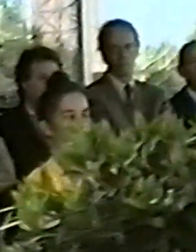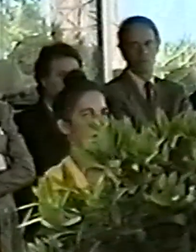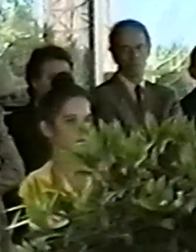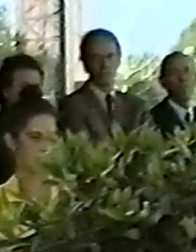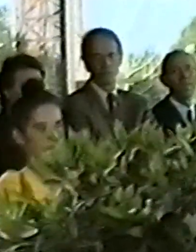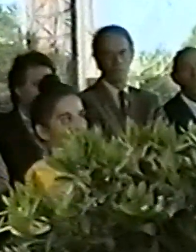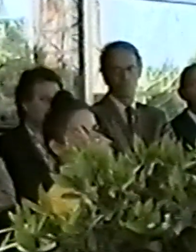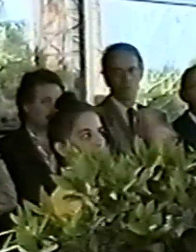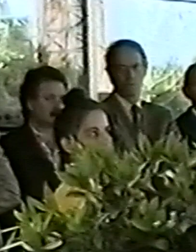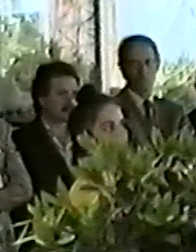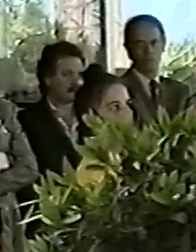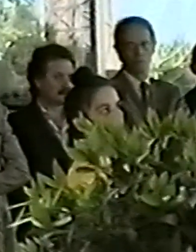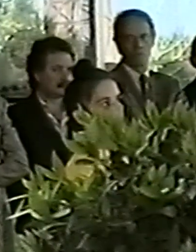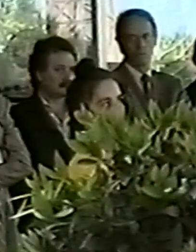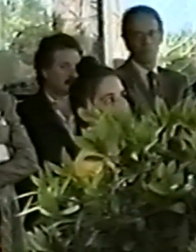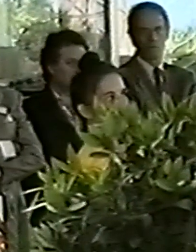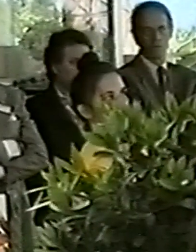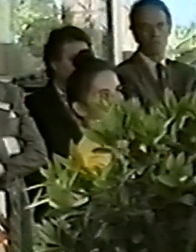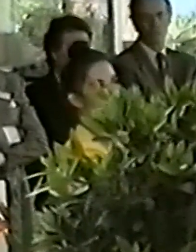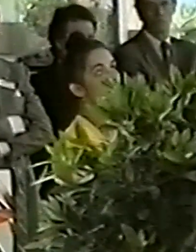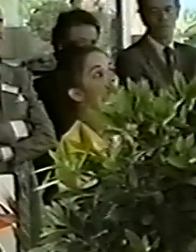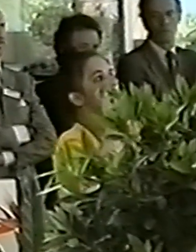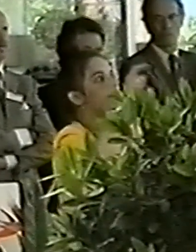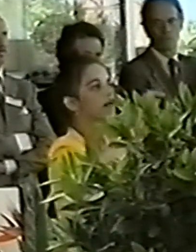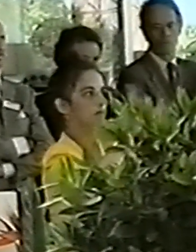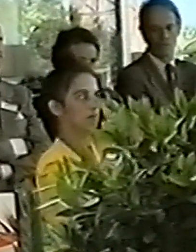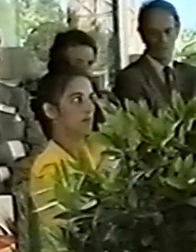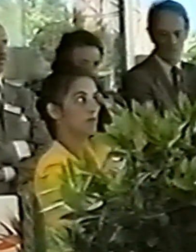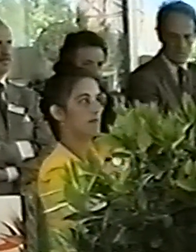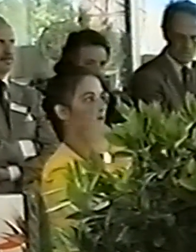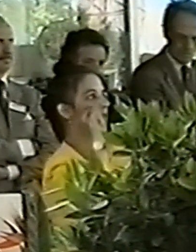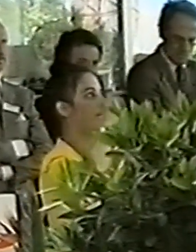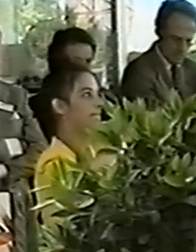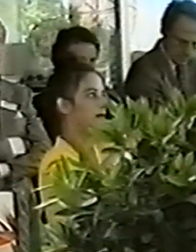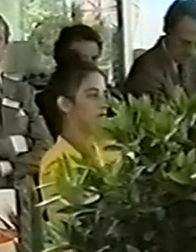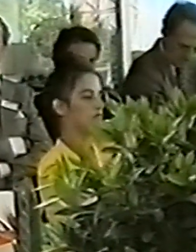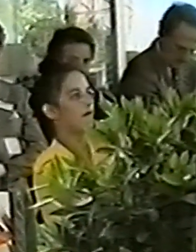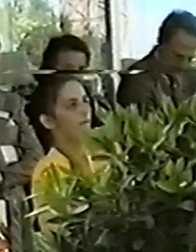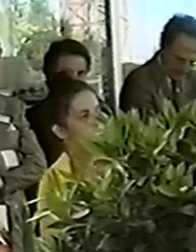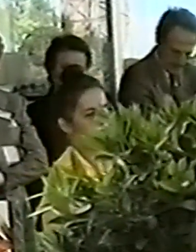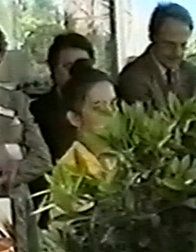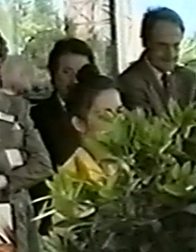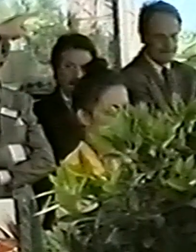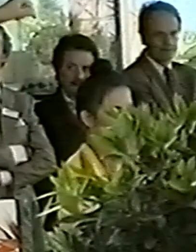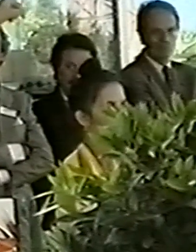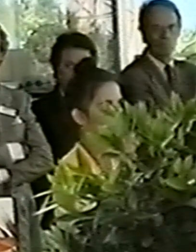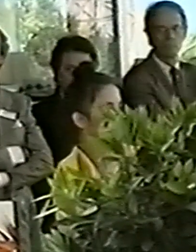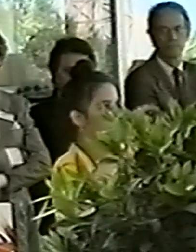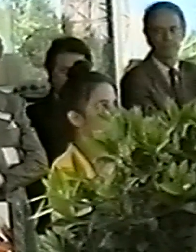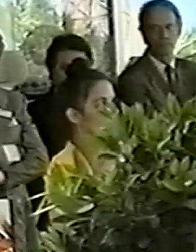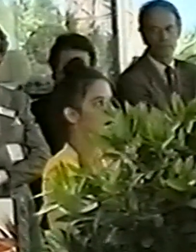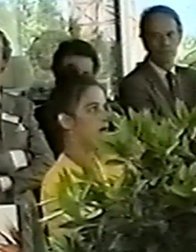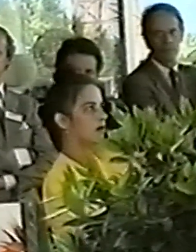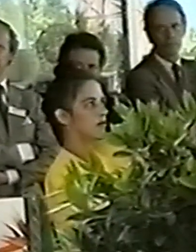ville. Bientôt peut-être, et Dieu sait si nous ne ménageons pas nos efforts à ce sujet, ici à gauche